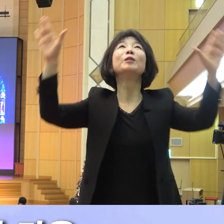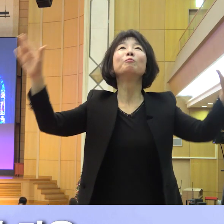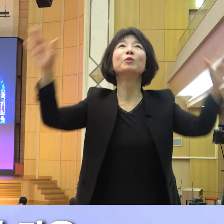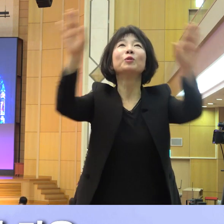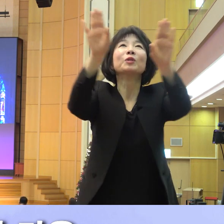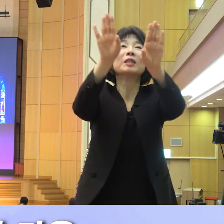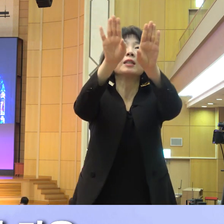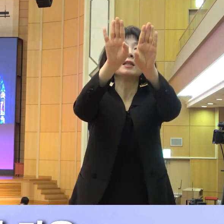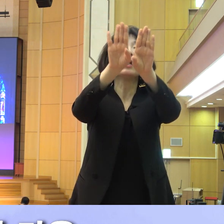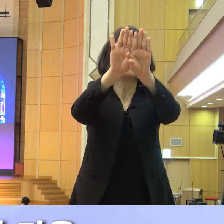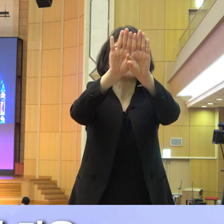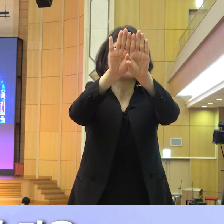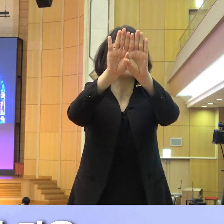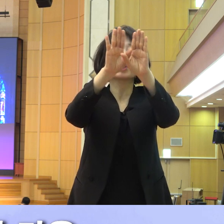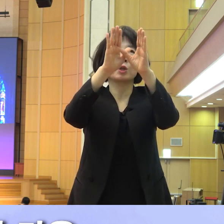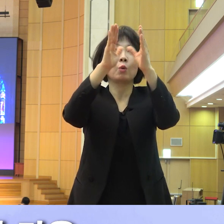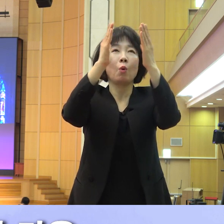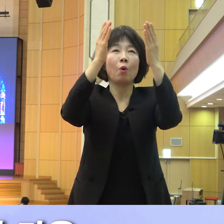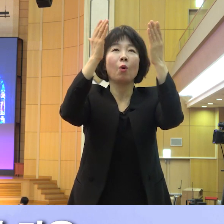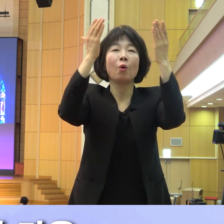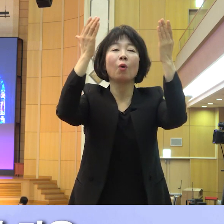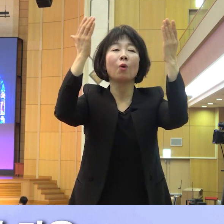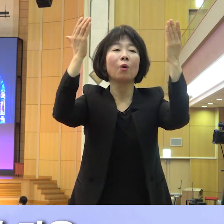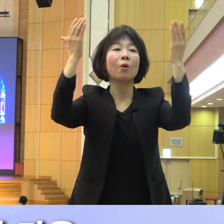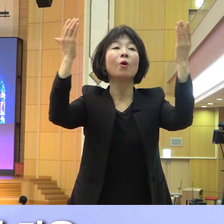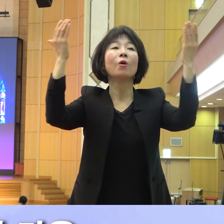하늘 문을 여시고